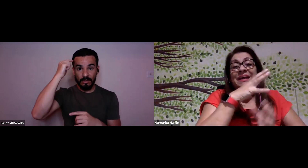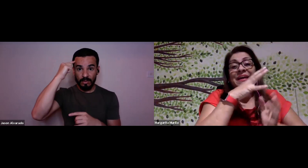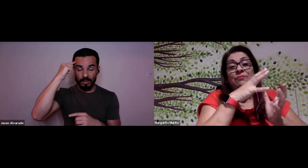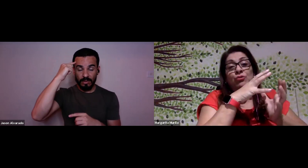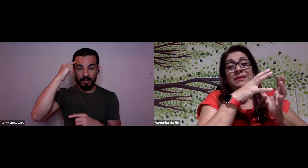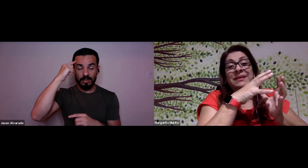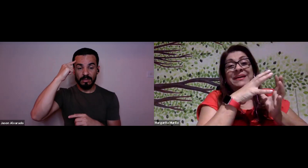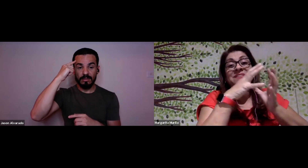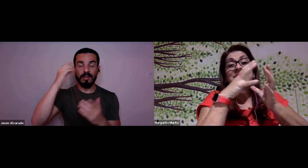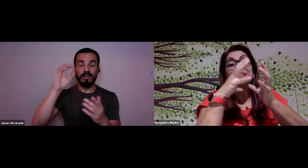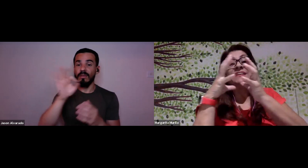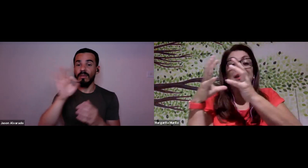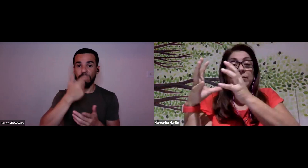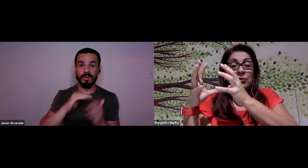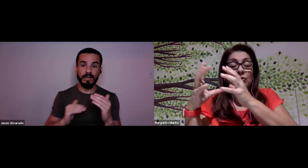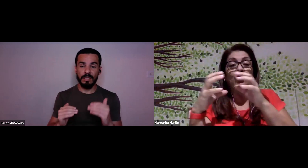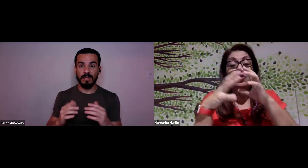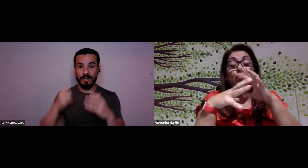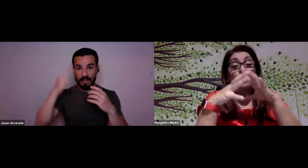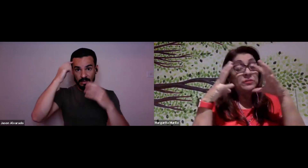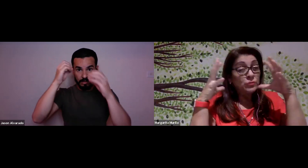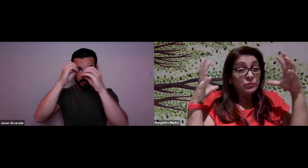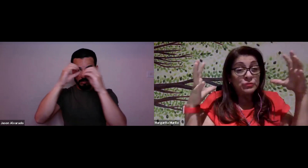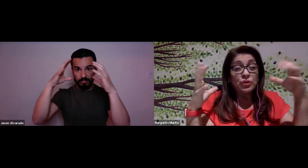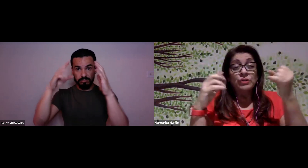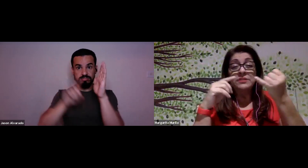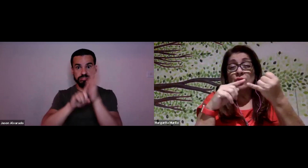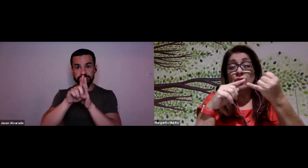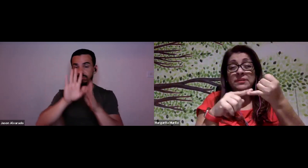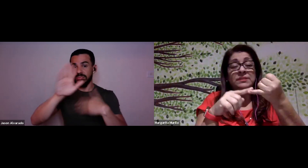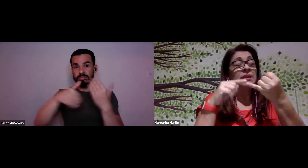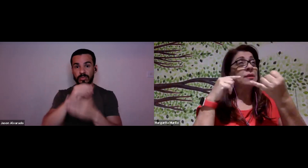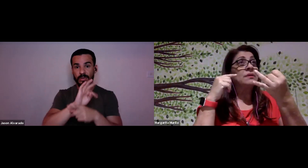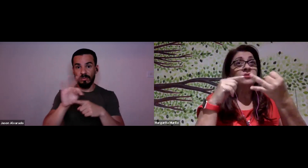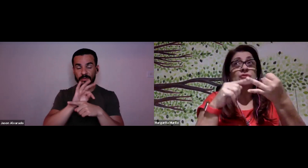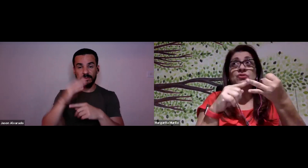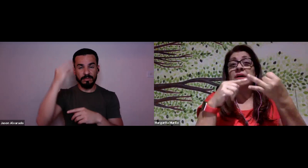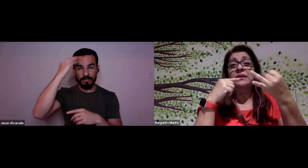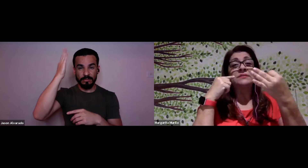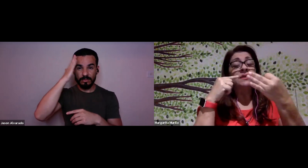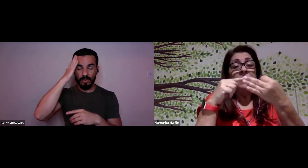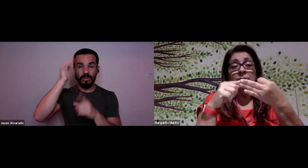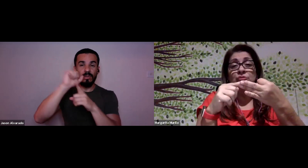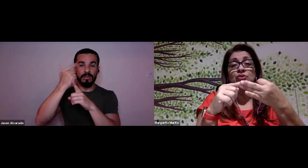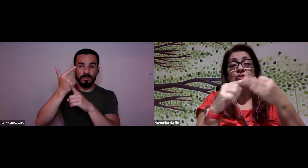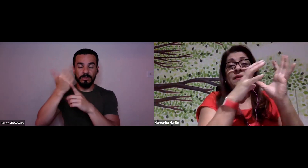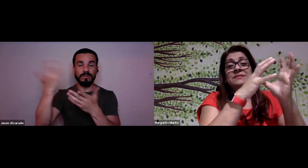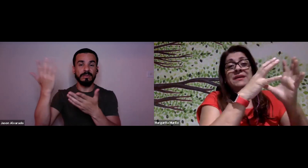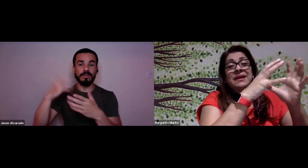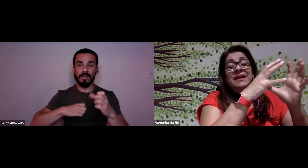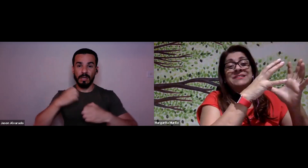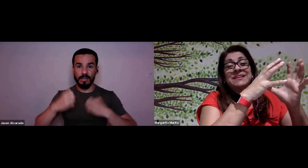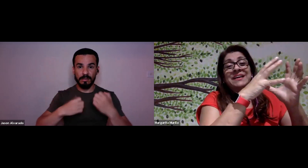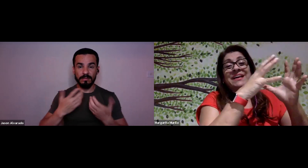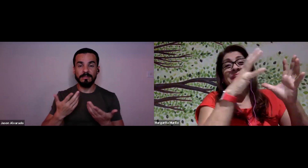el la forma en que crece el cerebro con todas sus funciones cognitivas sociales emocionales